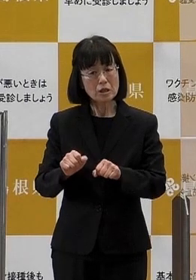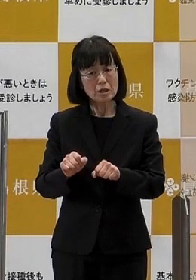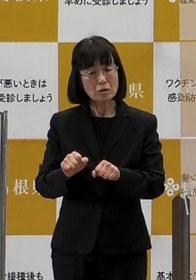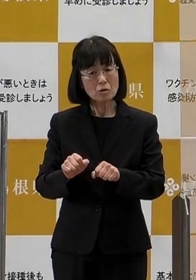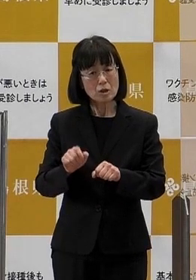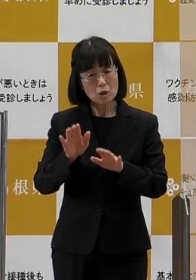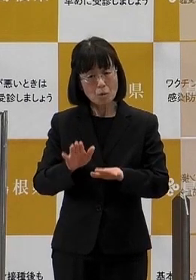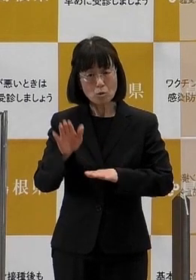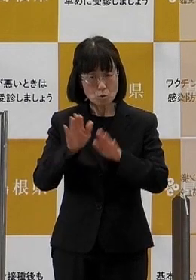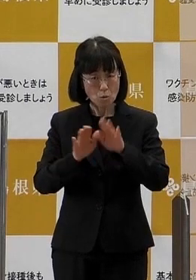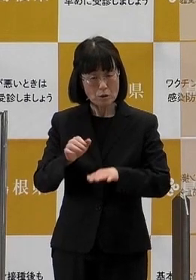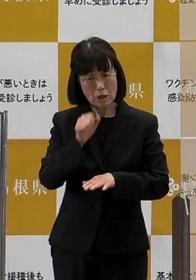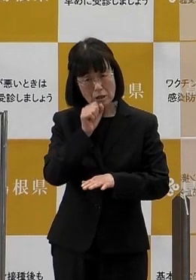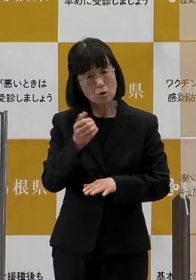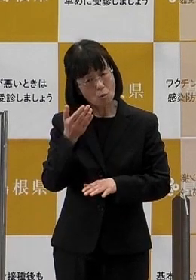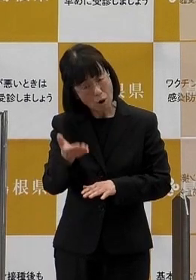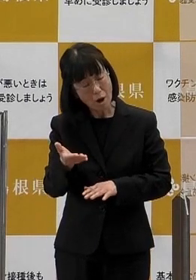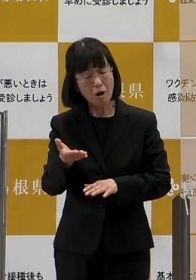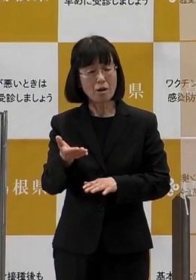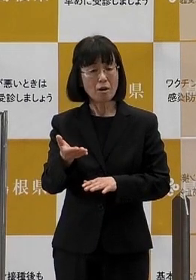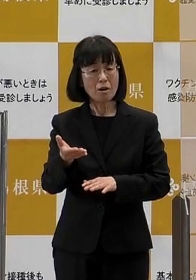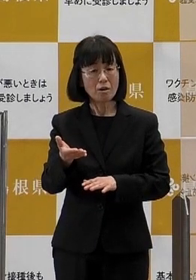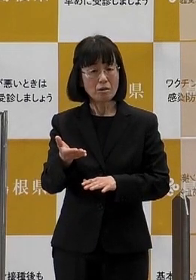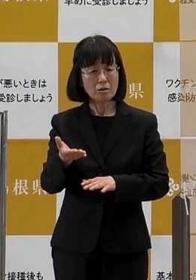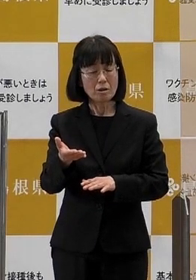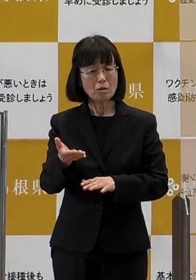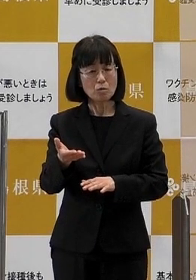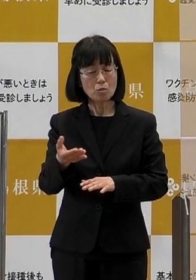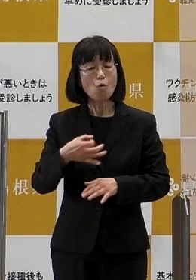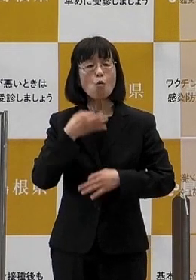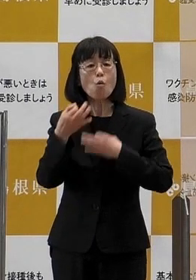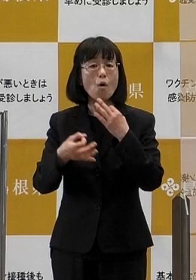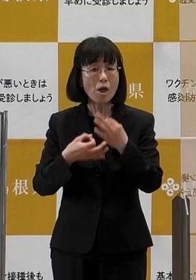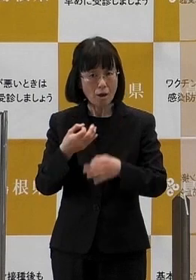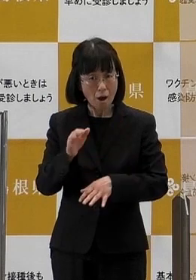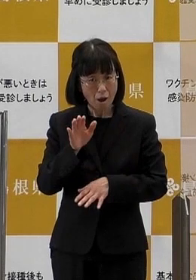と、認識を改められないんじゃないですか。